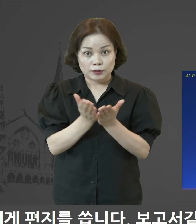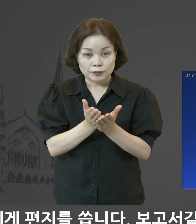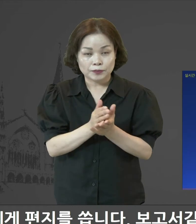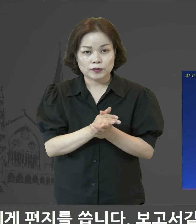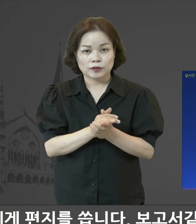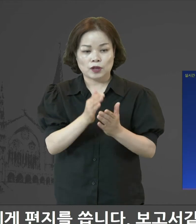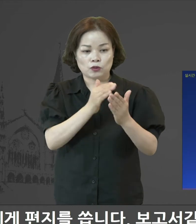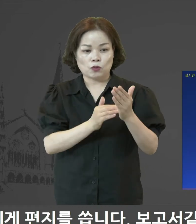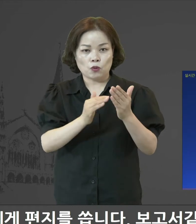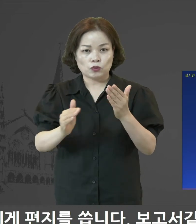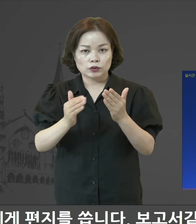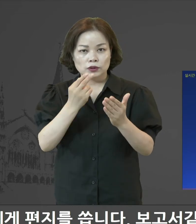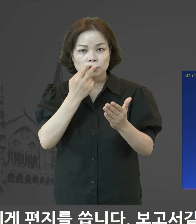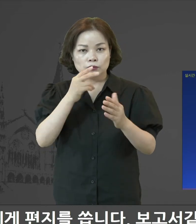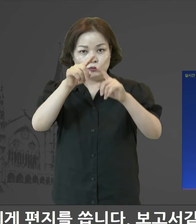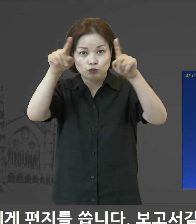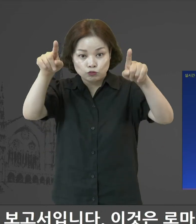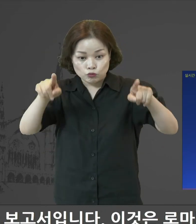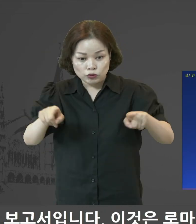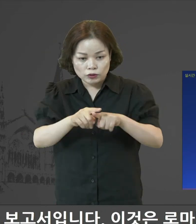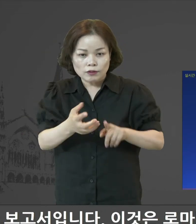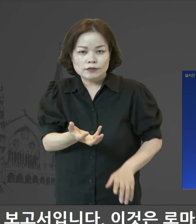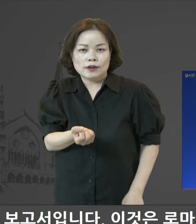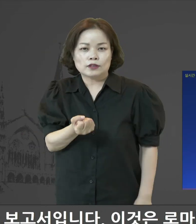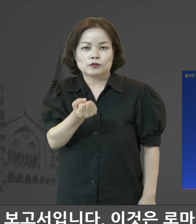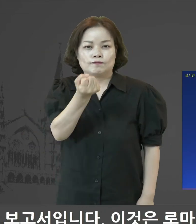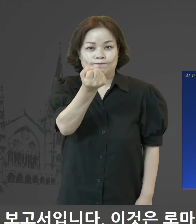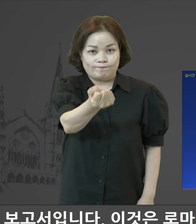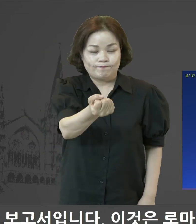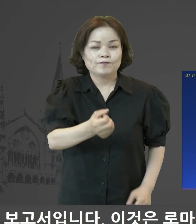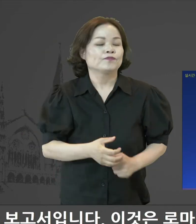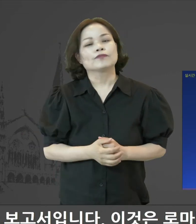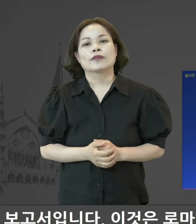가지고 보낸 거죠. 33절 한번